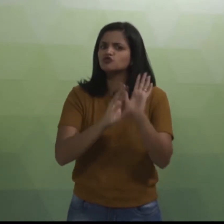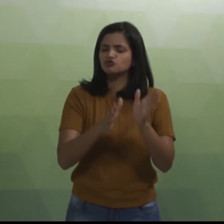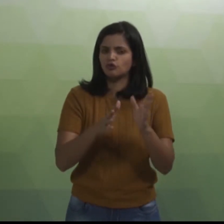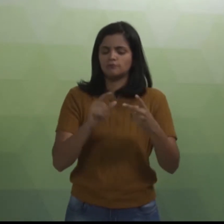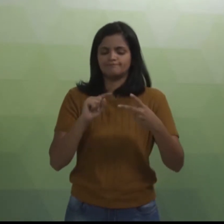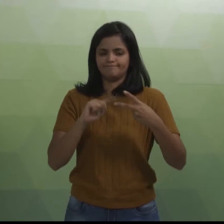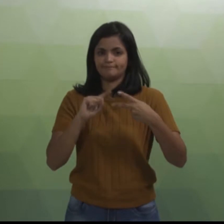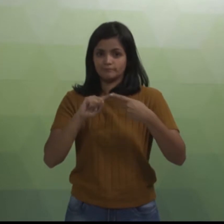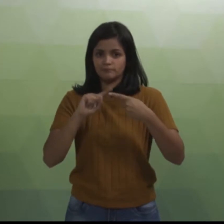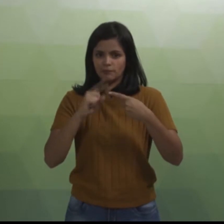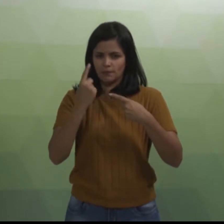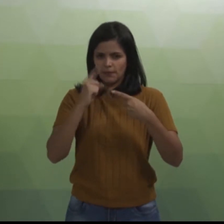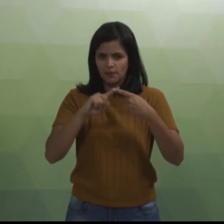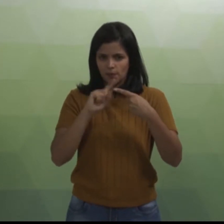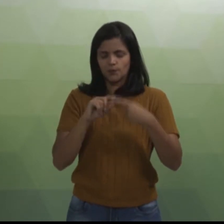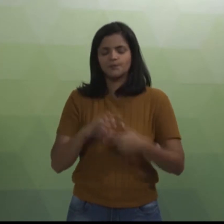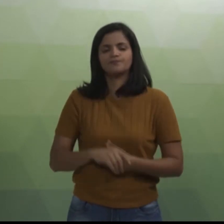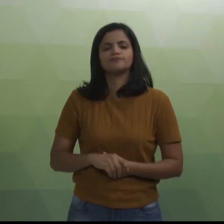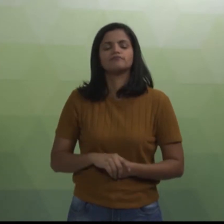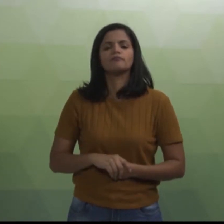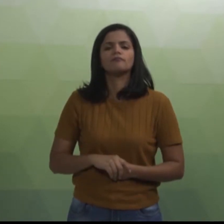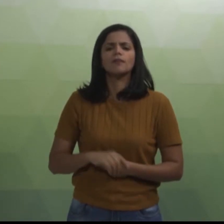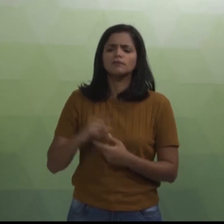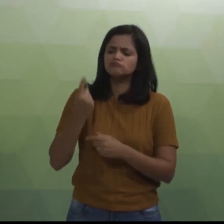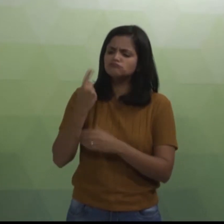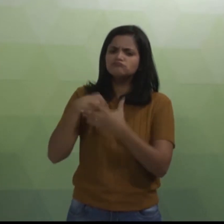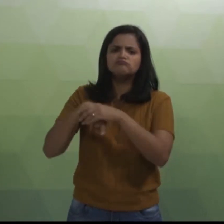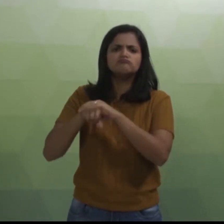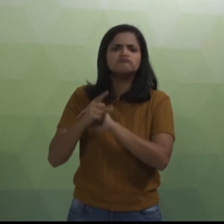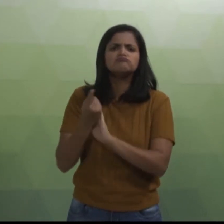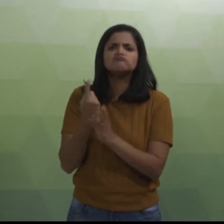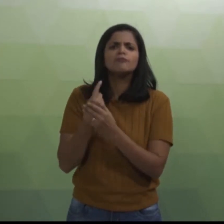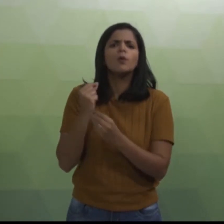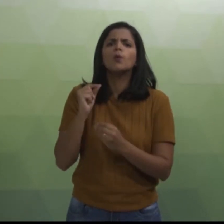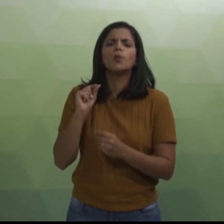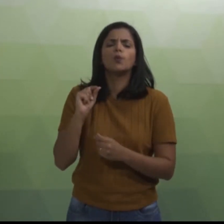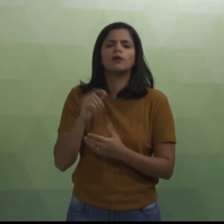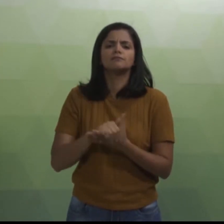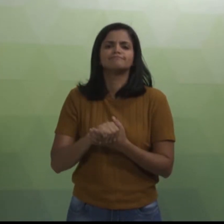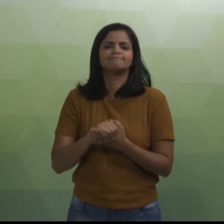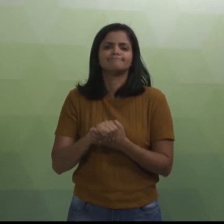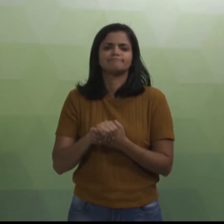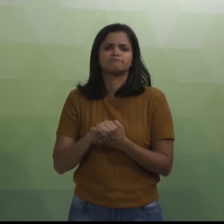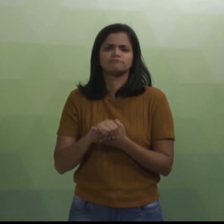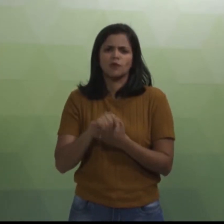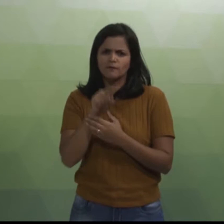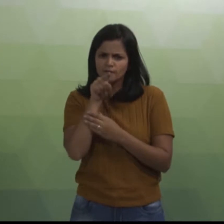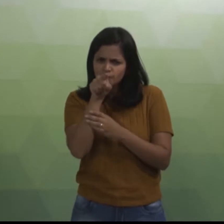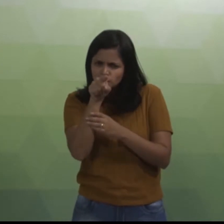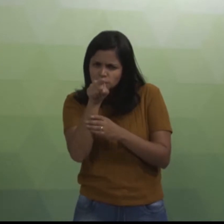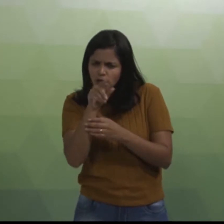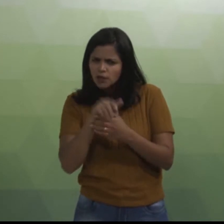língua de sinais é isso. Então, temos pesquisas nessa área. Vejamos. A apontação.